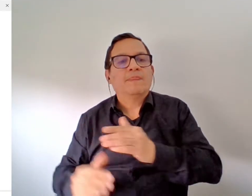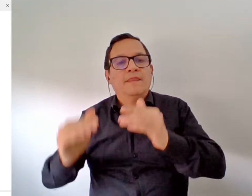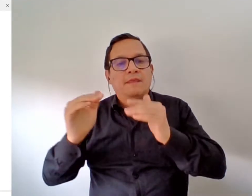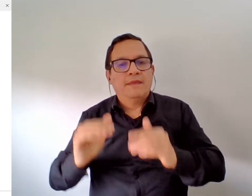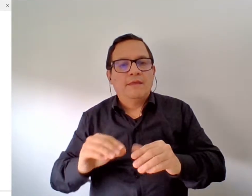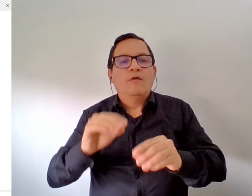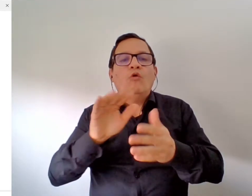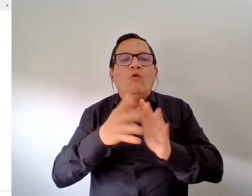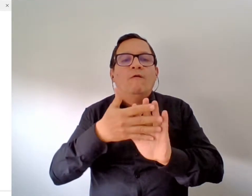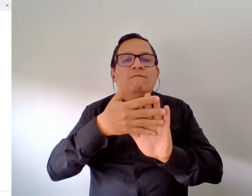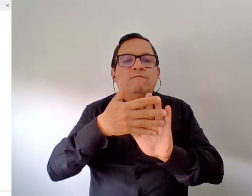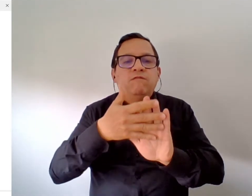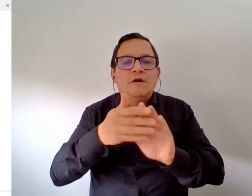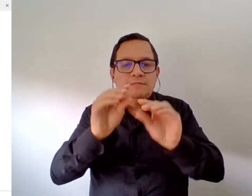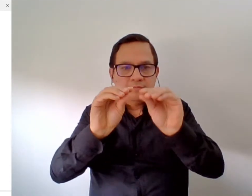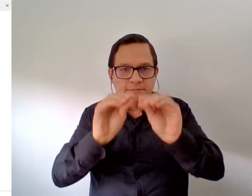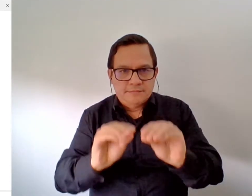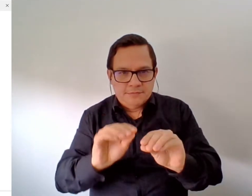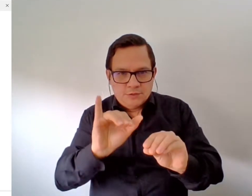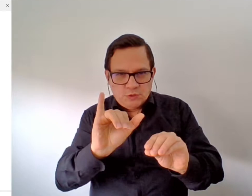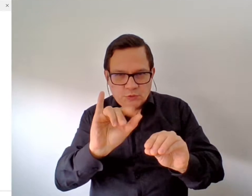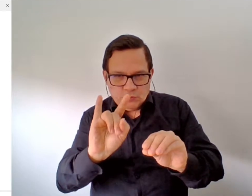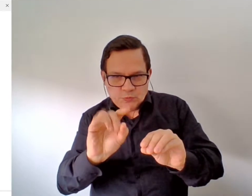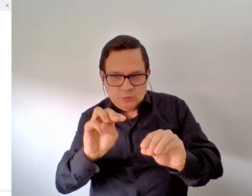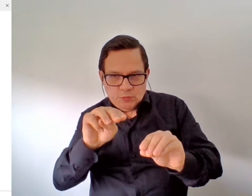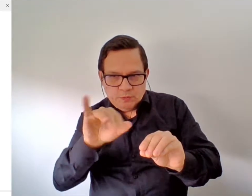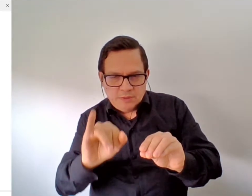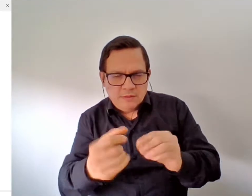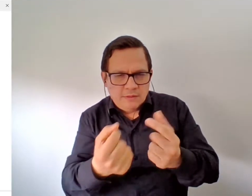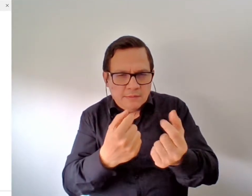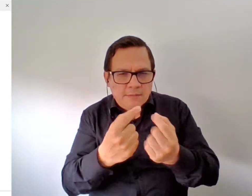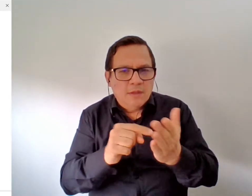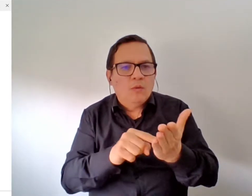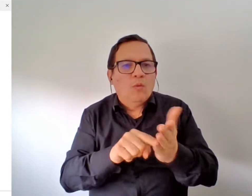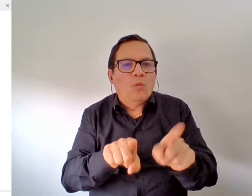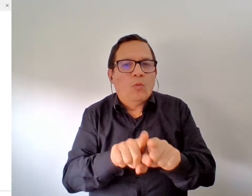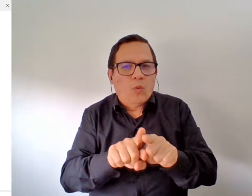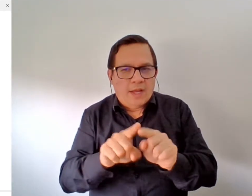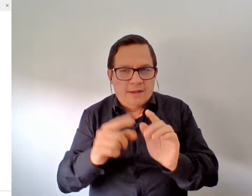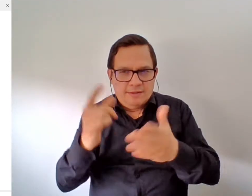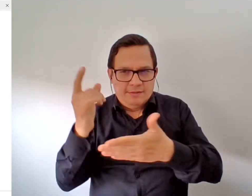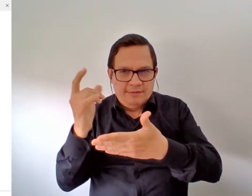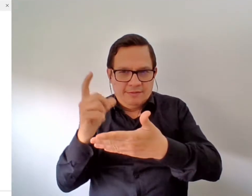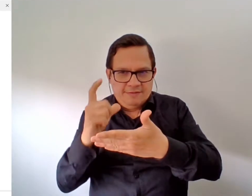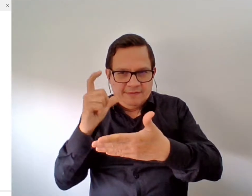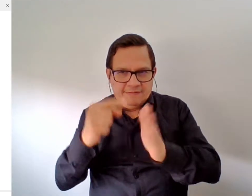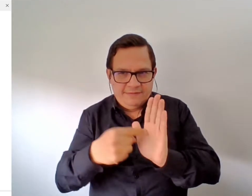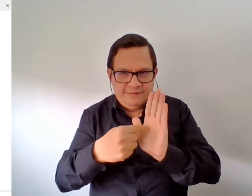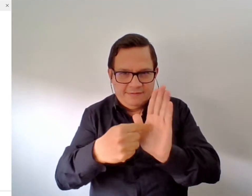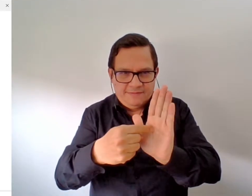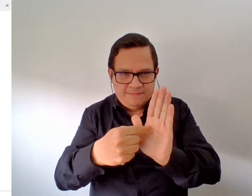Diligencie el formulario que presenta Yumi, de acuerdo con la imagen siguiente.